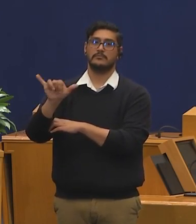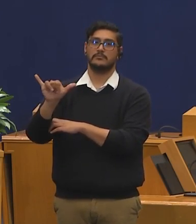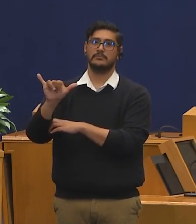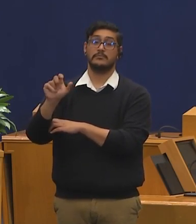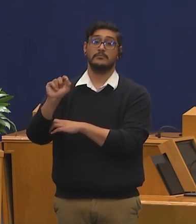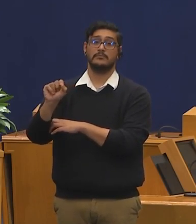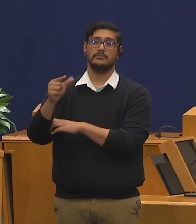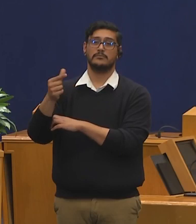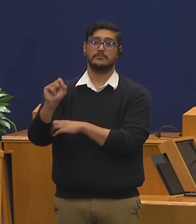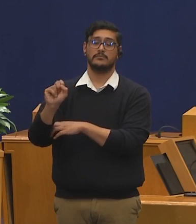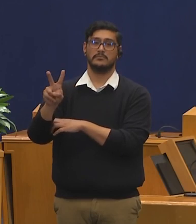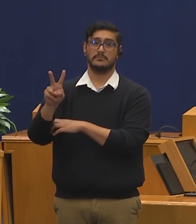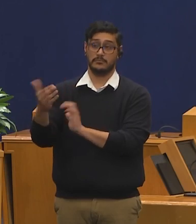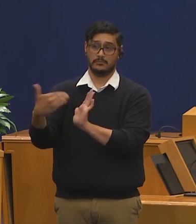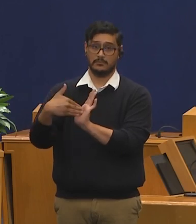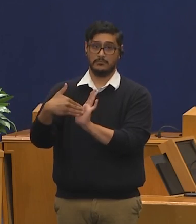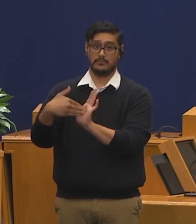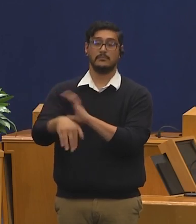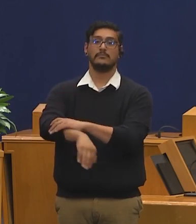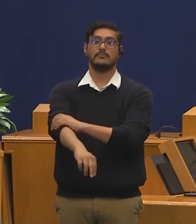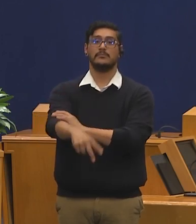pio@ceoem.lacounty.gov. Te repito, es